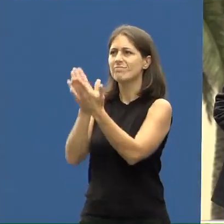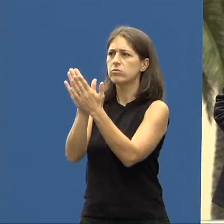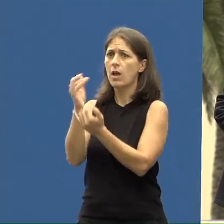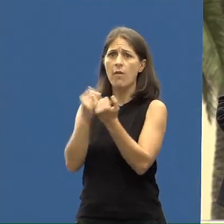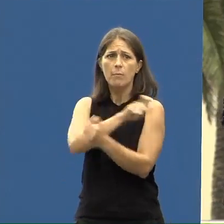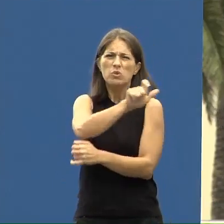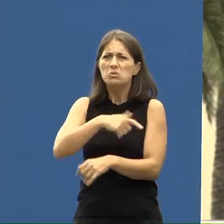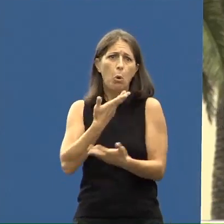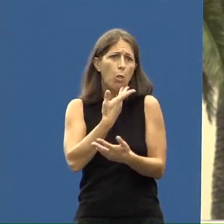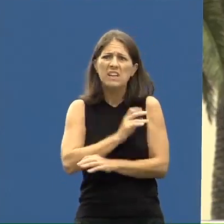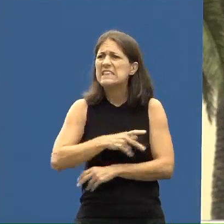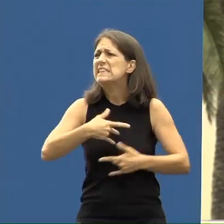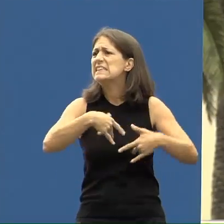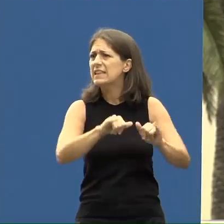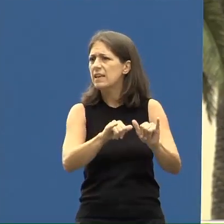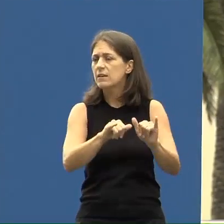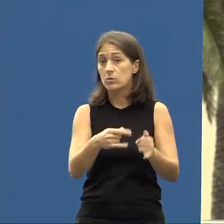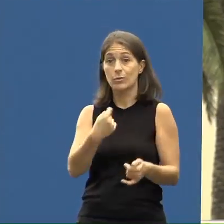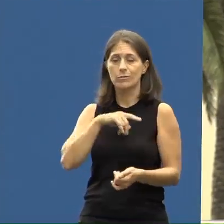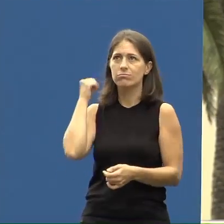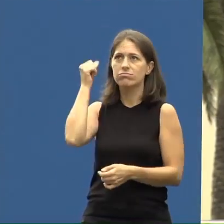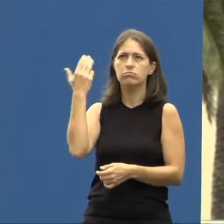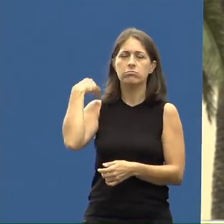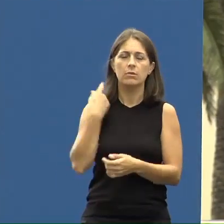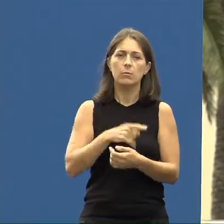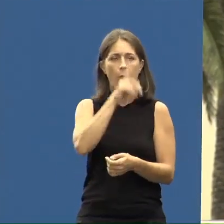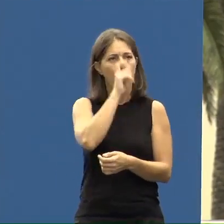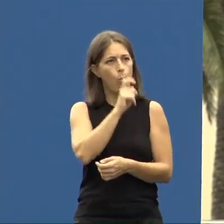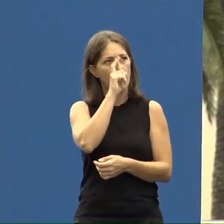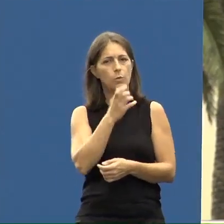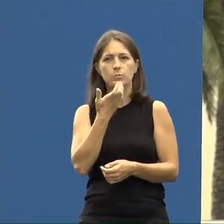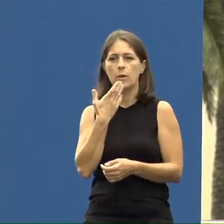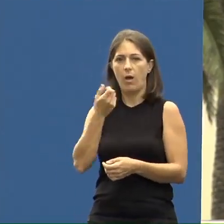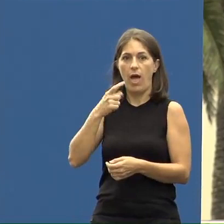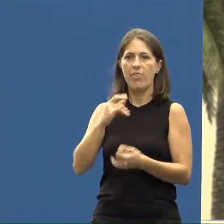se coñecía. Cantas temos o recordo aínda de Ada